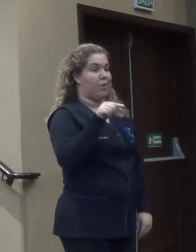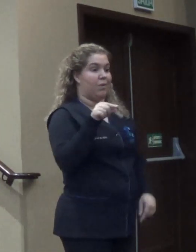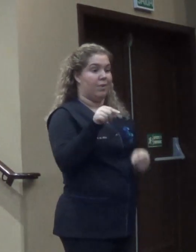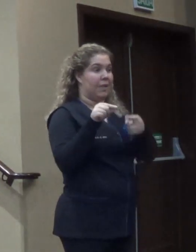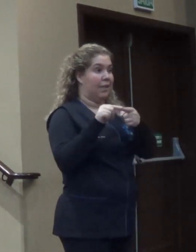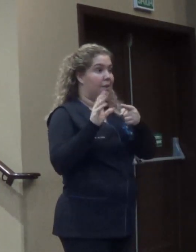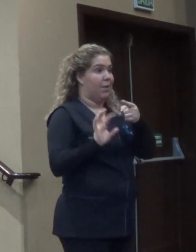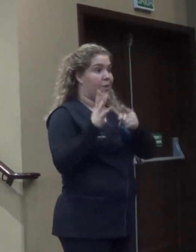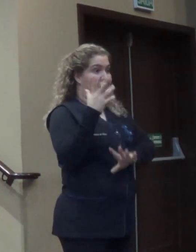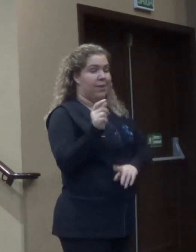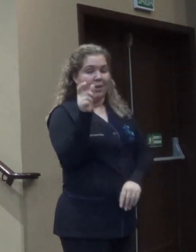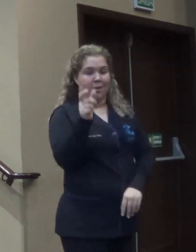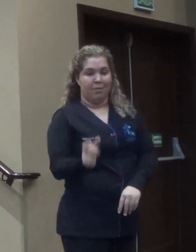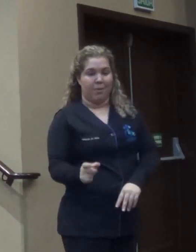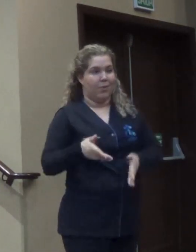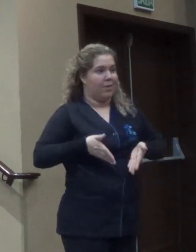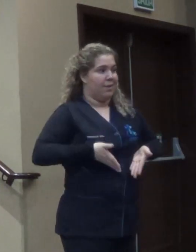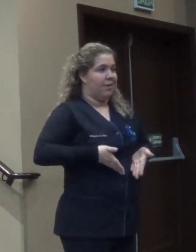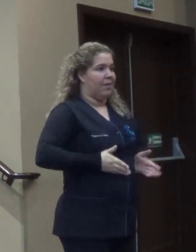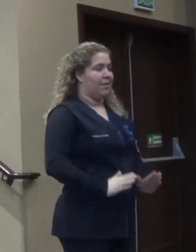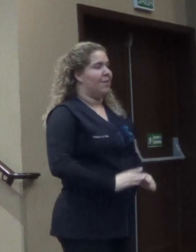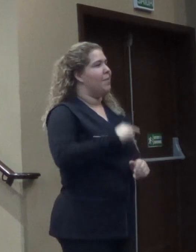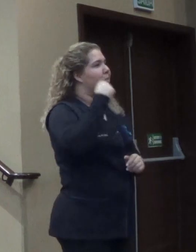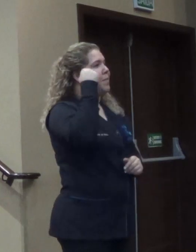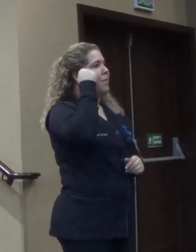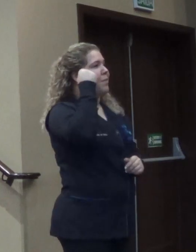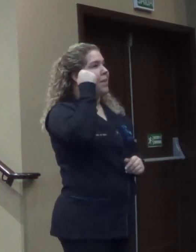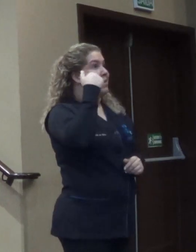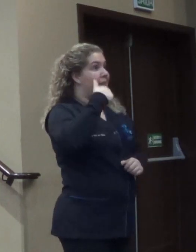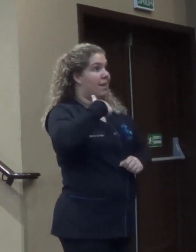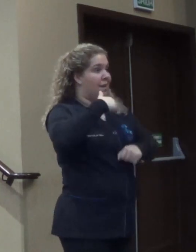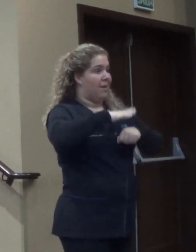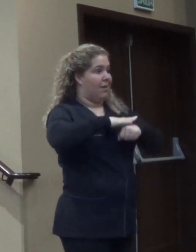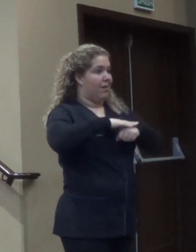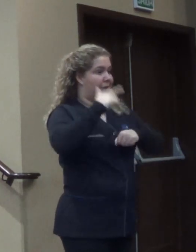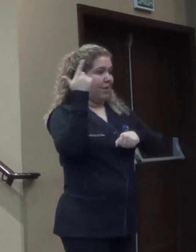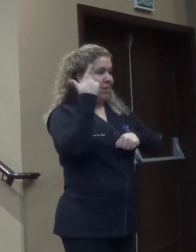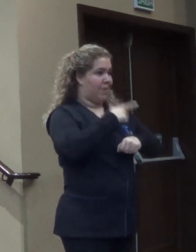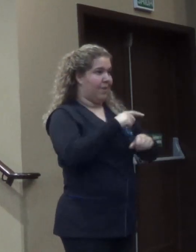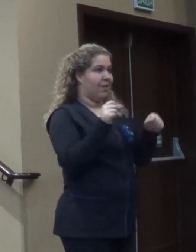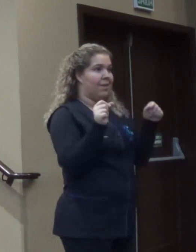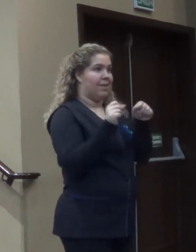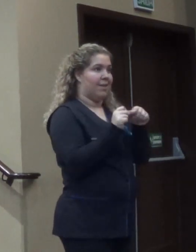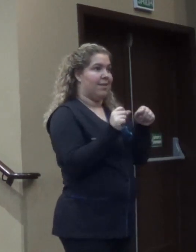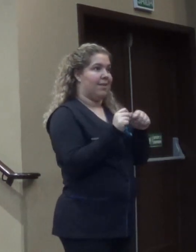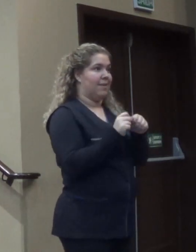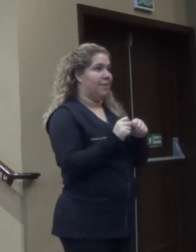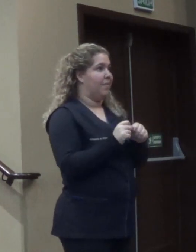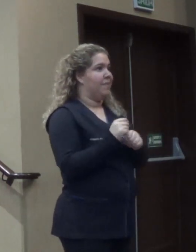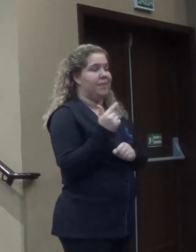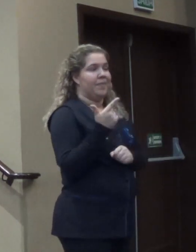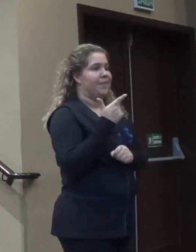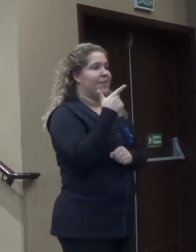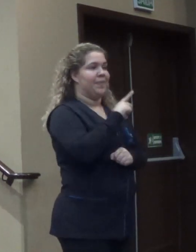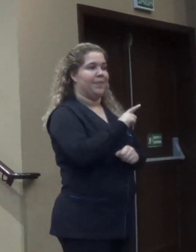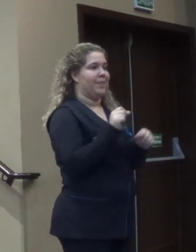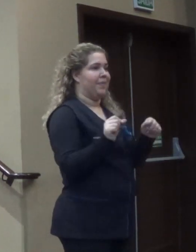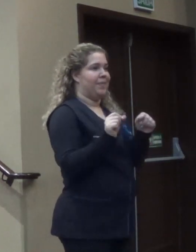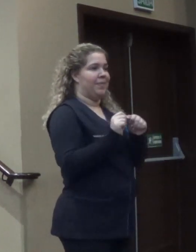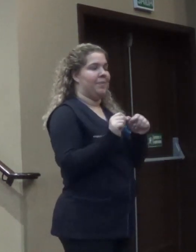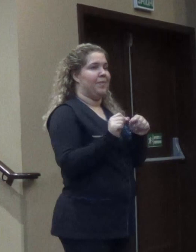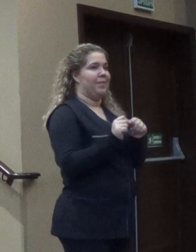evolução? Quantos milhões de anos ia levar para fazer isso? E nesses milhões de anos, onde é que estava o espermatozoide